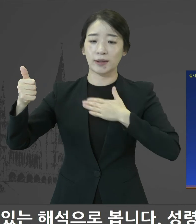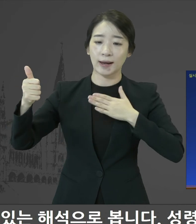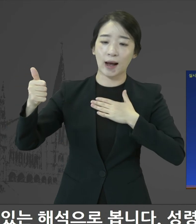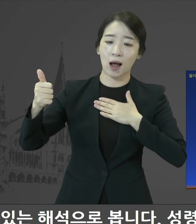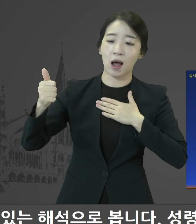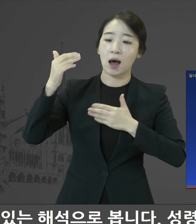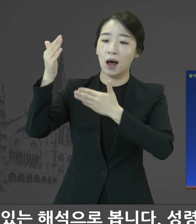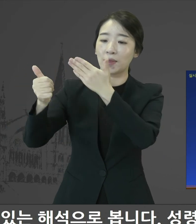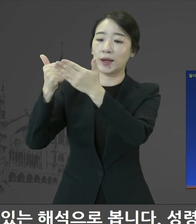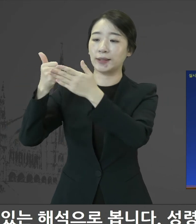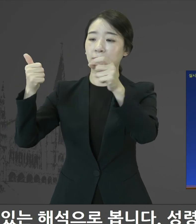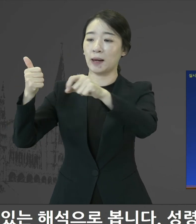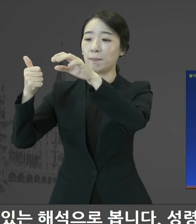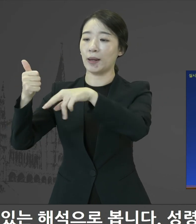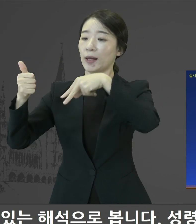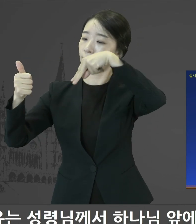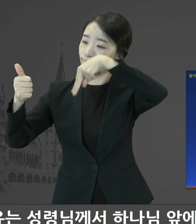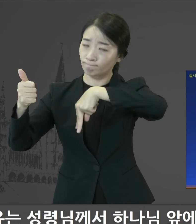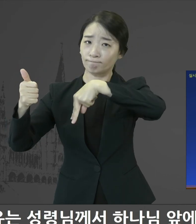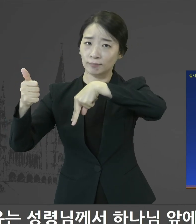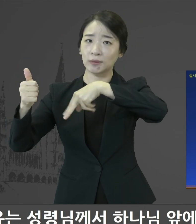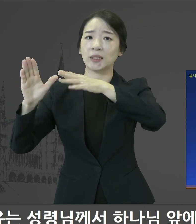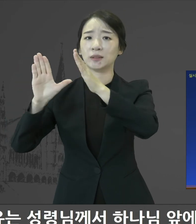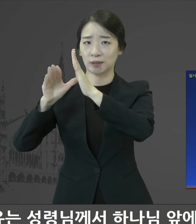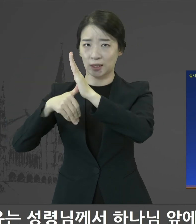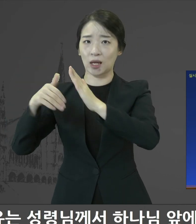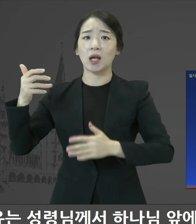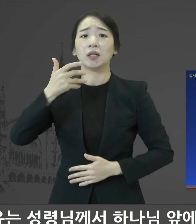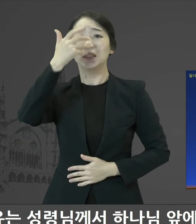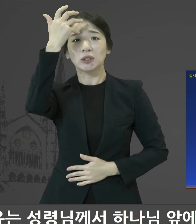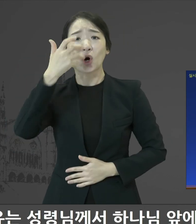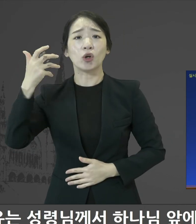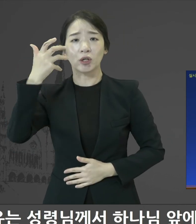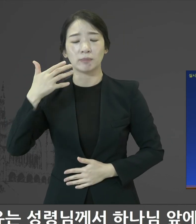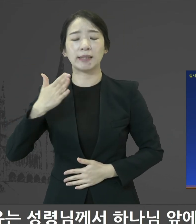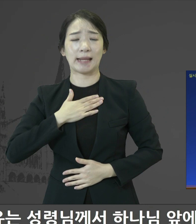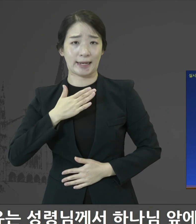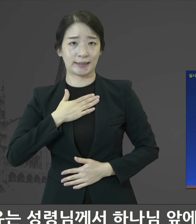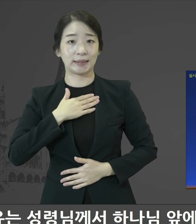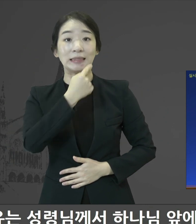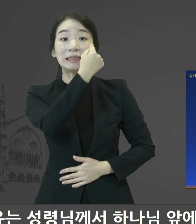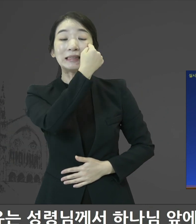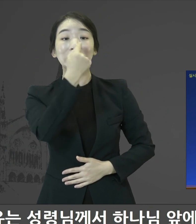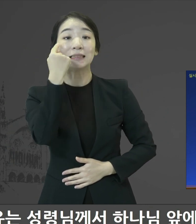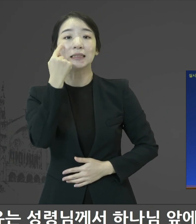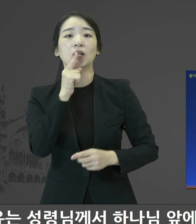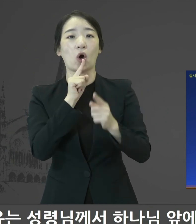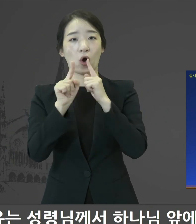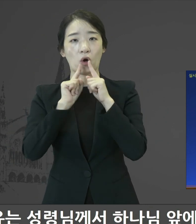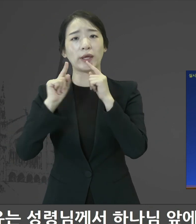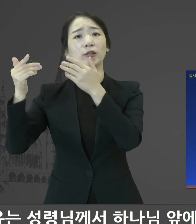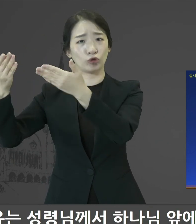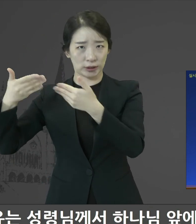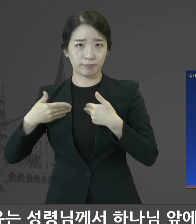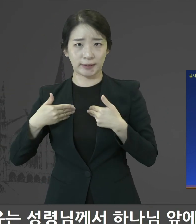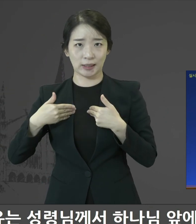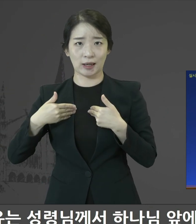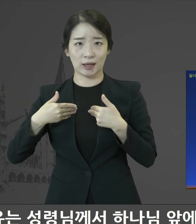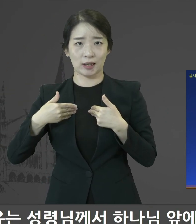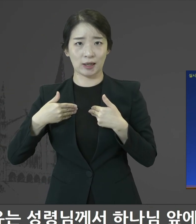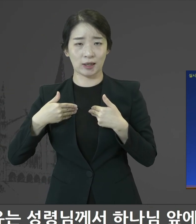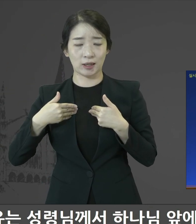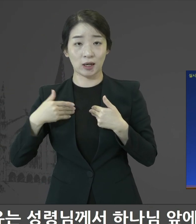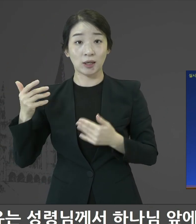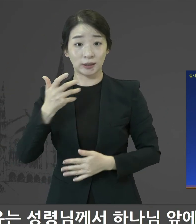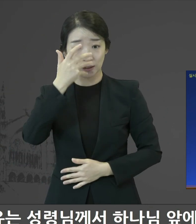주시잖아요. 저는 성령께서 우리를 증언해 주시는 그 순간이 너무 기대됩니다. 성령께서